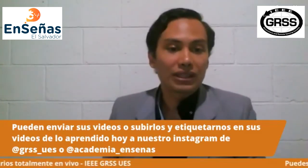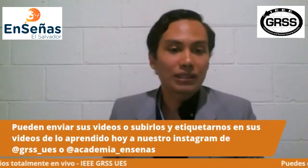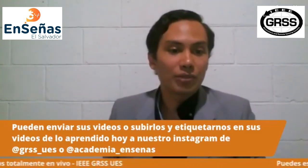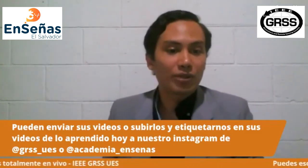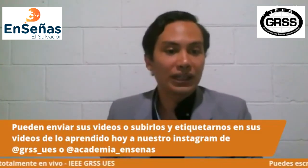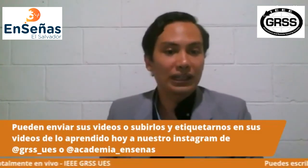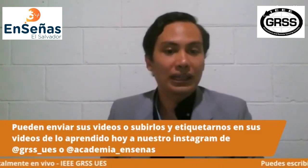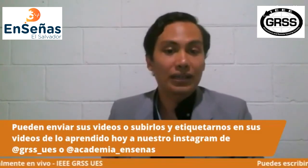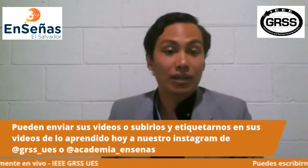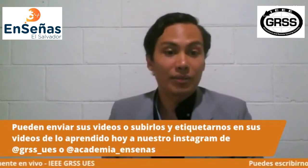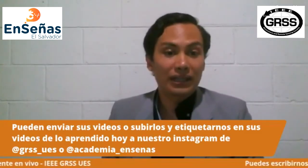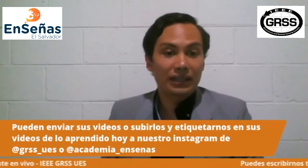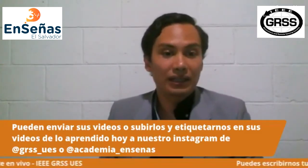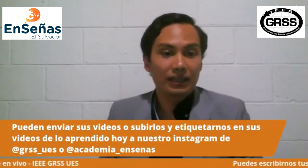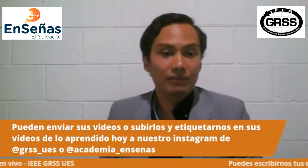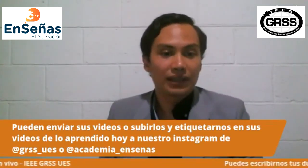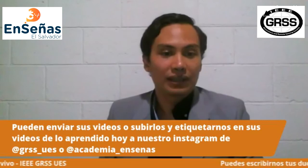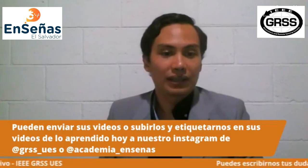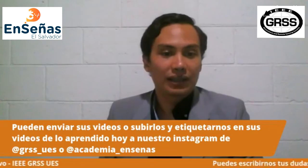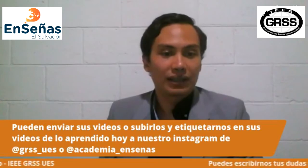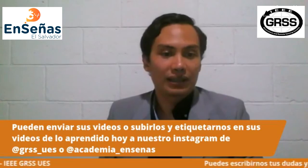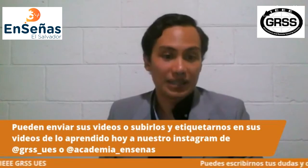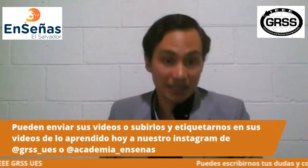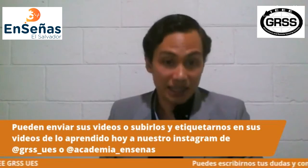Correcto, ahí también pueden con la página de